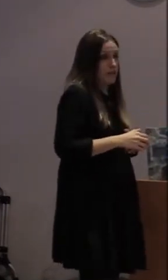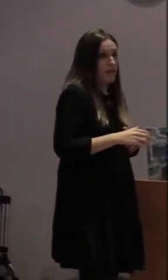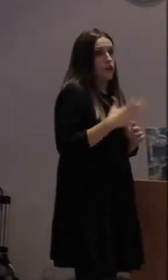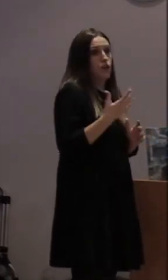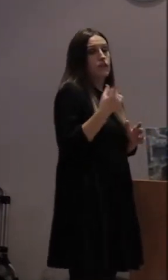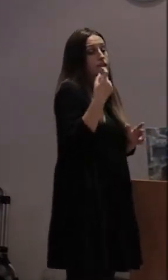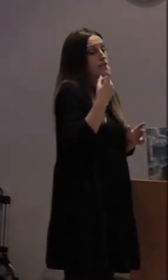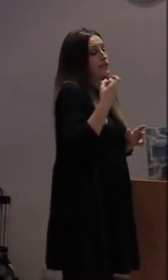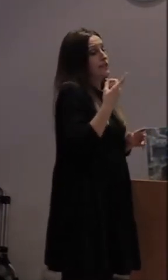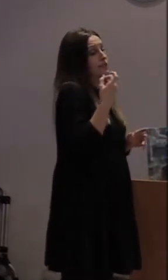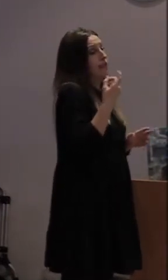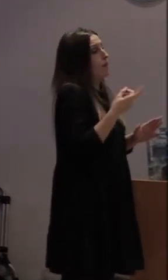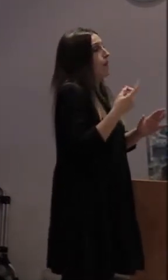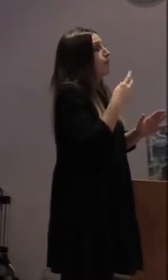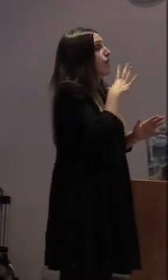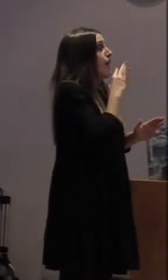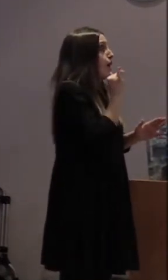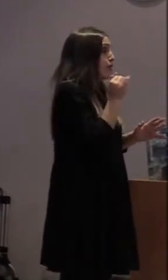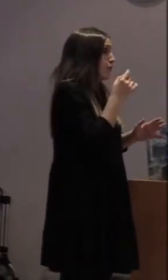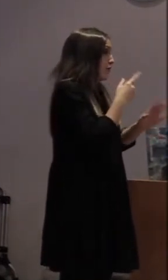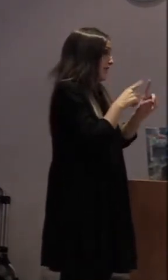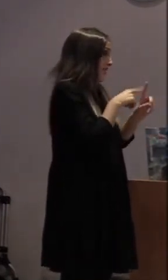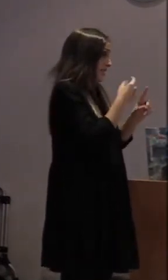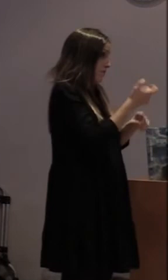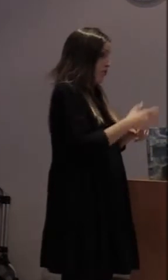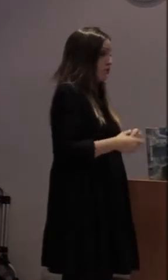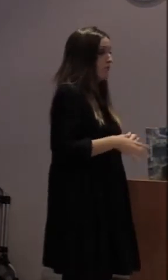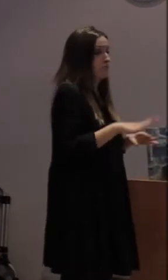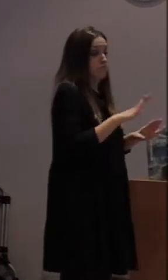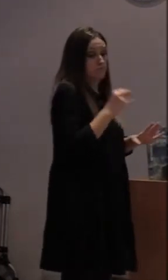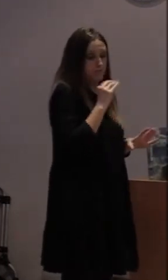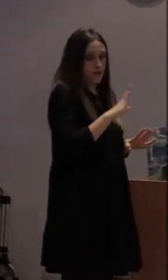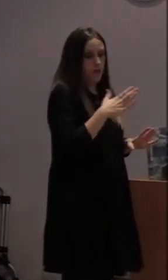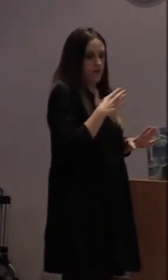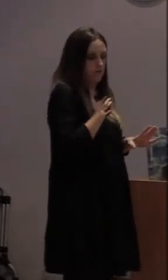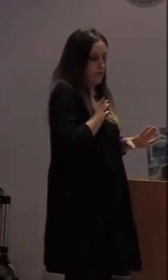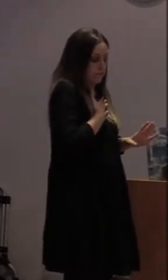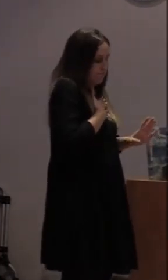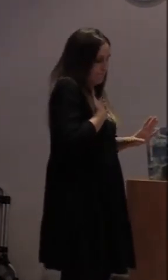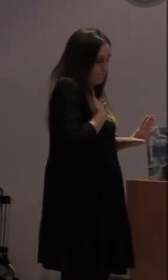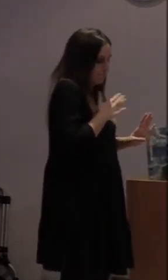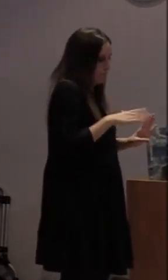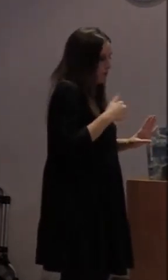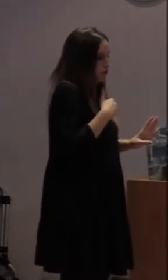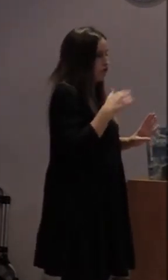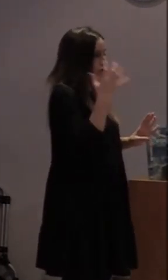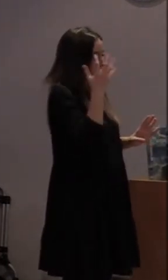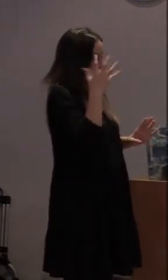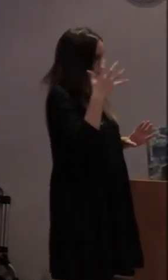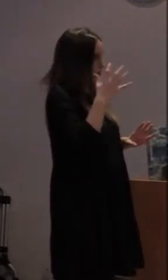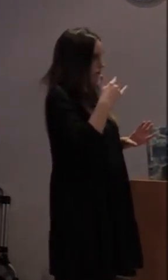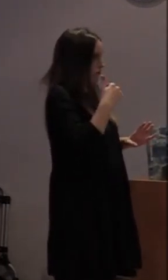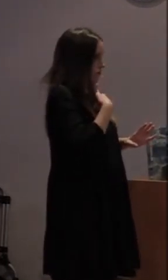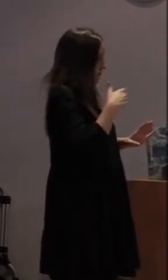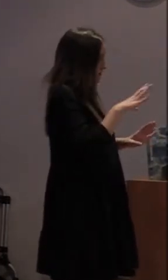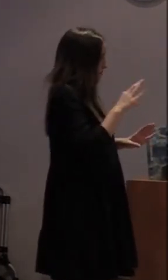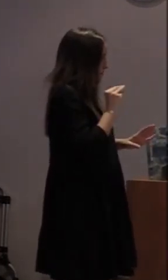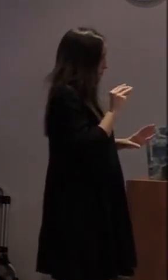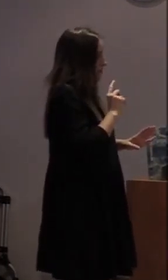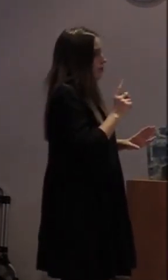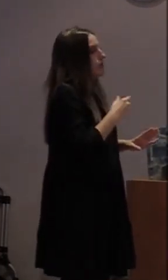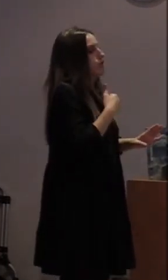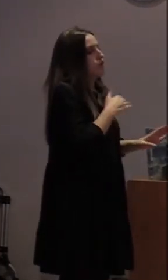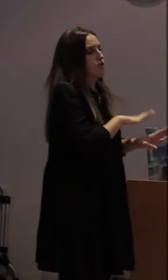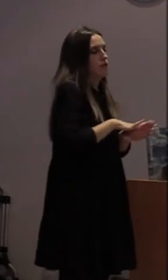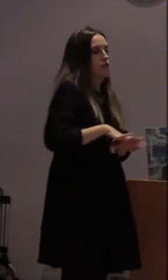justo y necesario, y metía mucho blanco, grises y tal. Bueno, a mí no me convence eso, y además, como soy meteorólogo, no me la voy a negar. Yo voy a